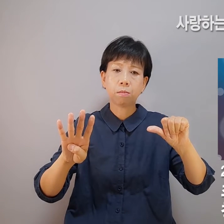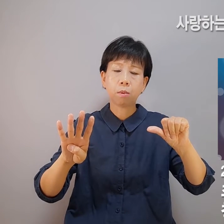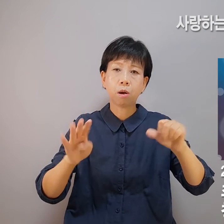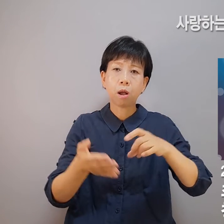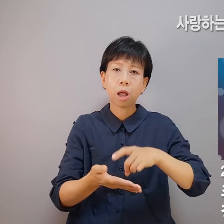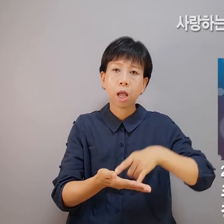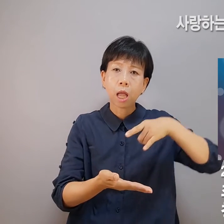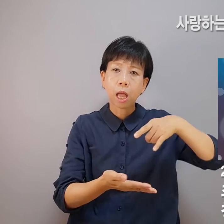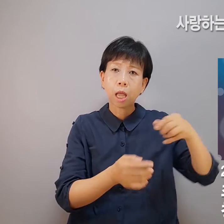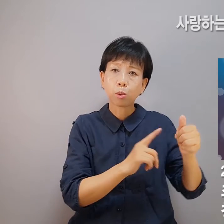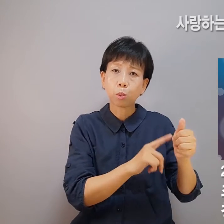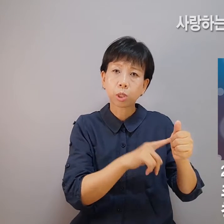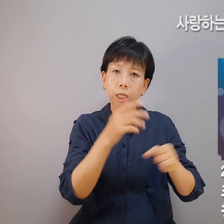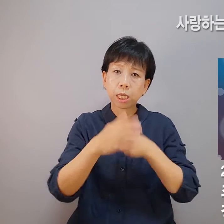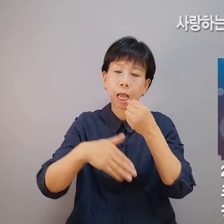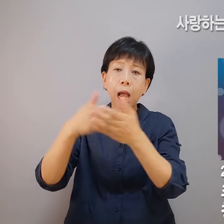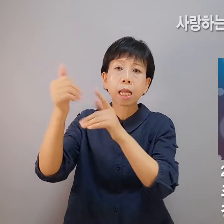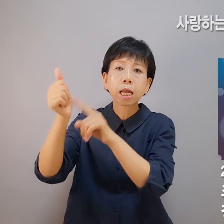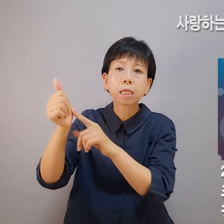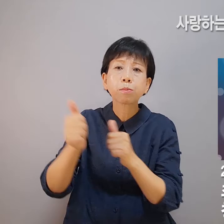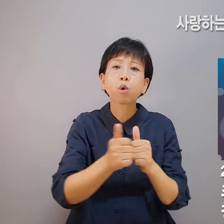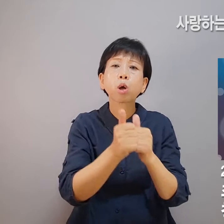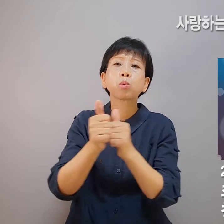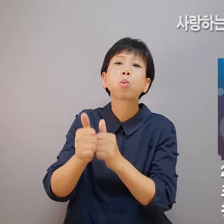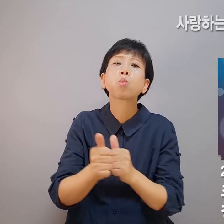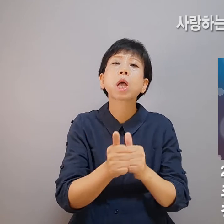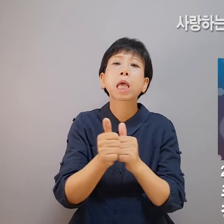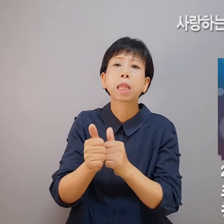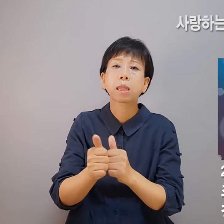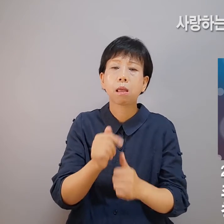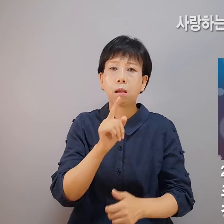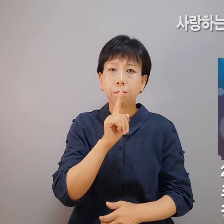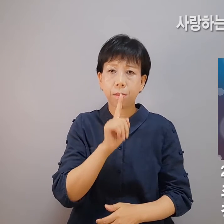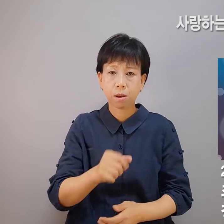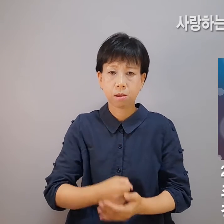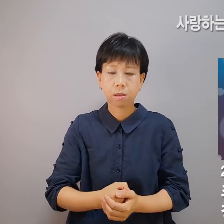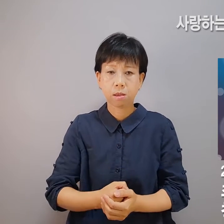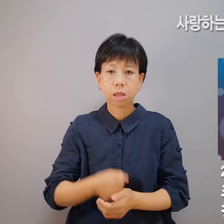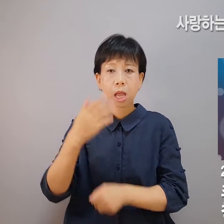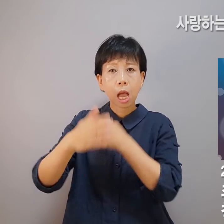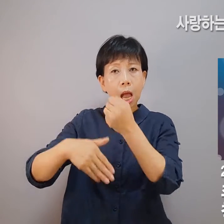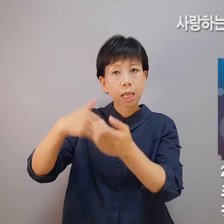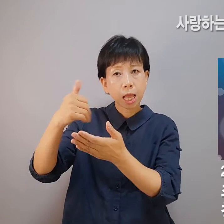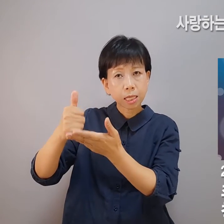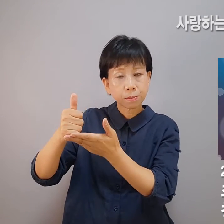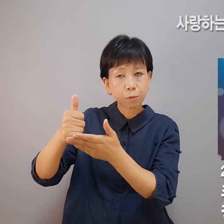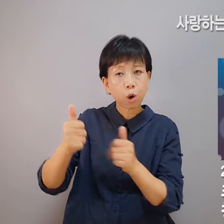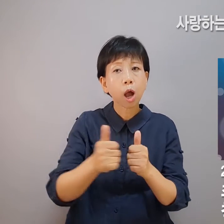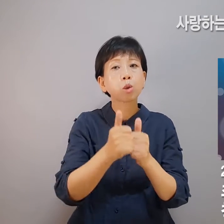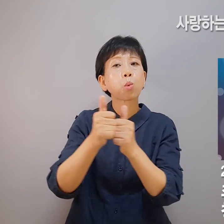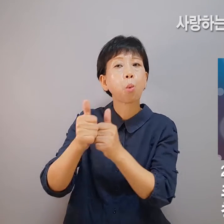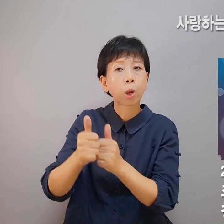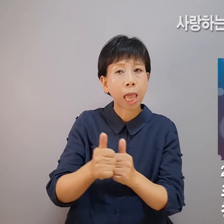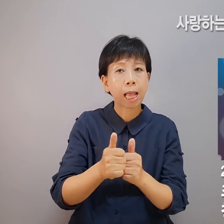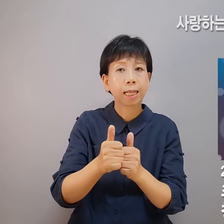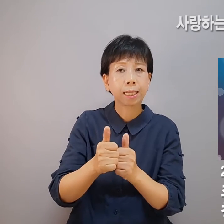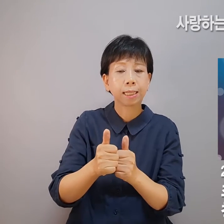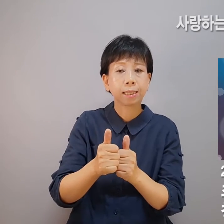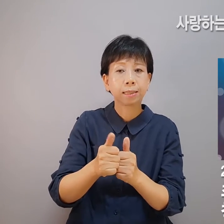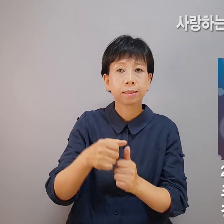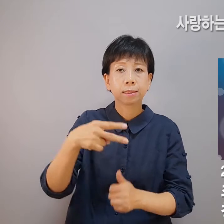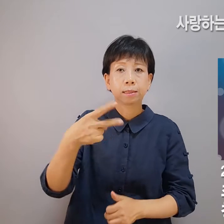동행하더니. 하나님과 동행했다는 거죠. 하나님과 동행했다는 거예요.